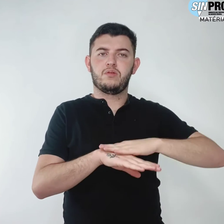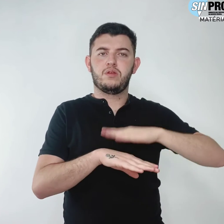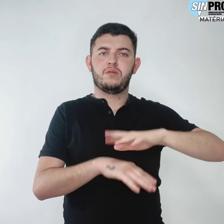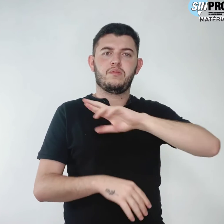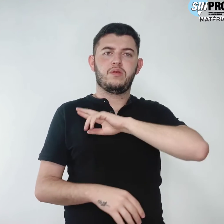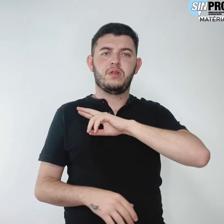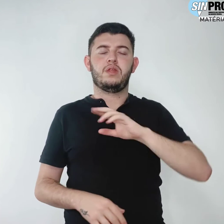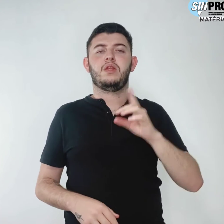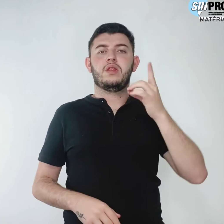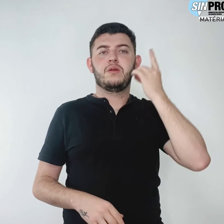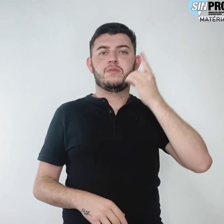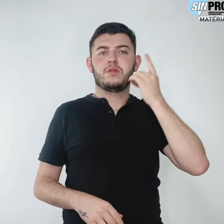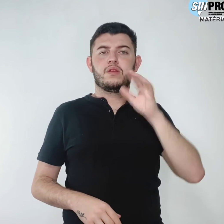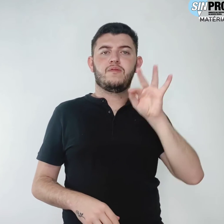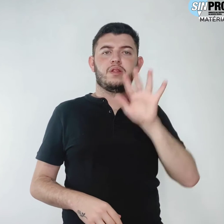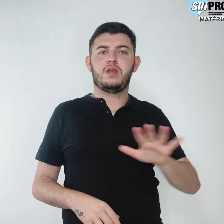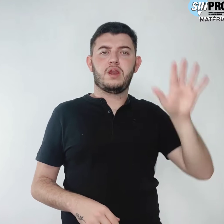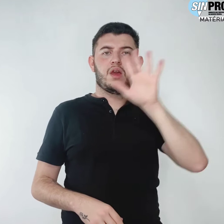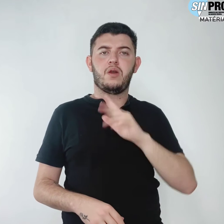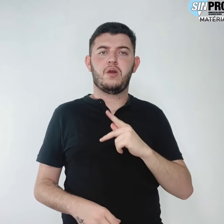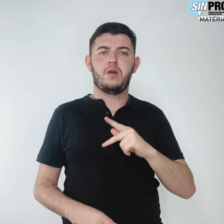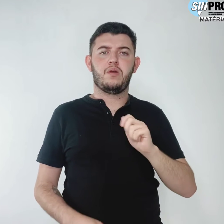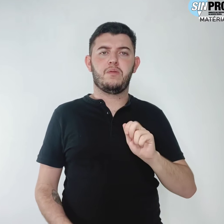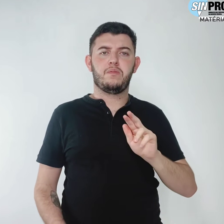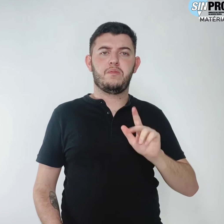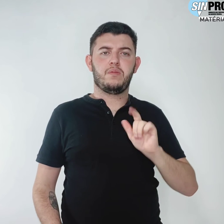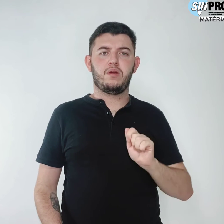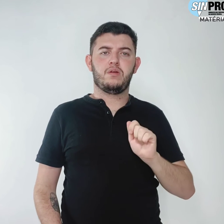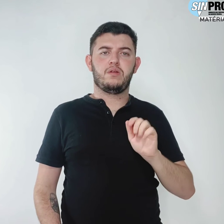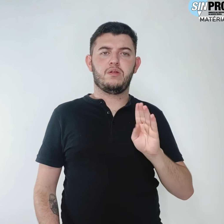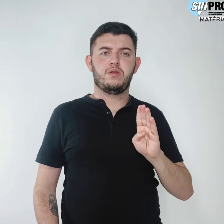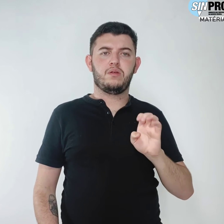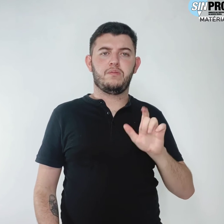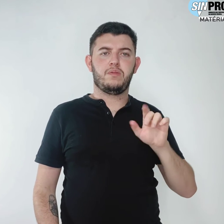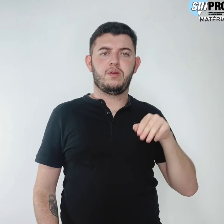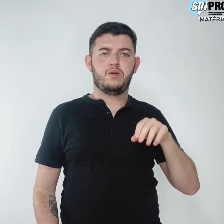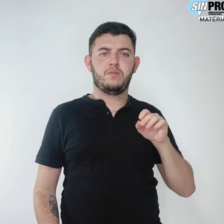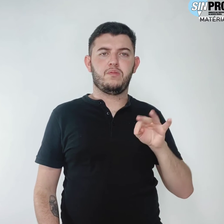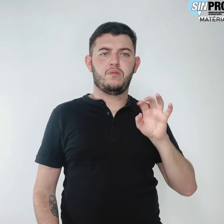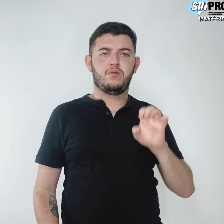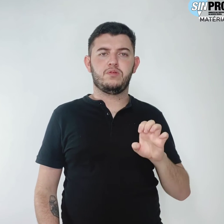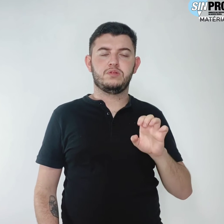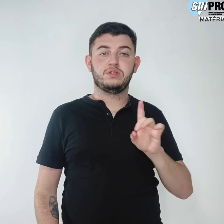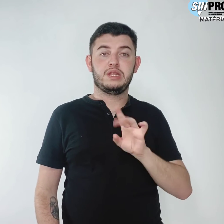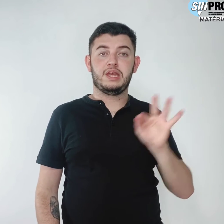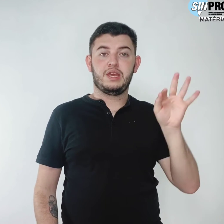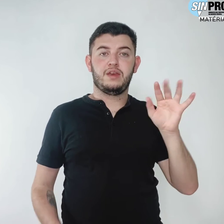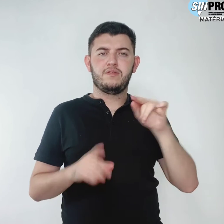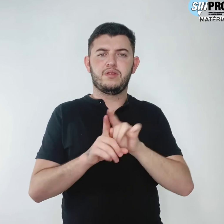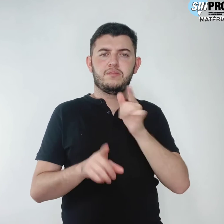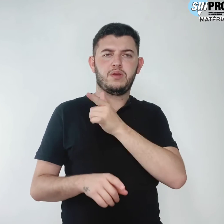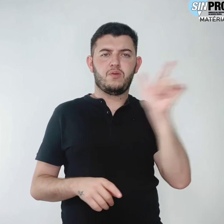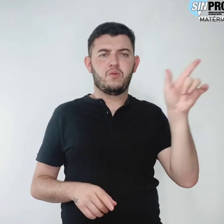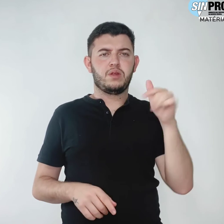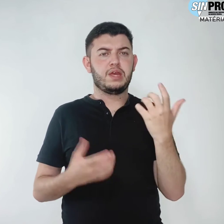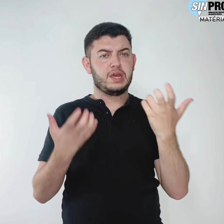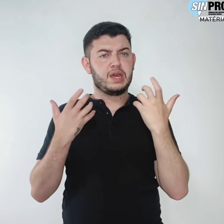5.595/2020, de autoria da deputada federal Paula Belmonte, Cidadania DF, e outras, que